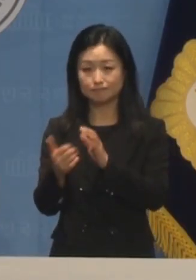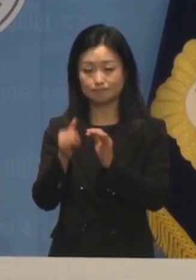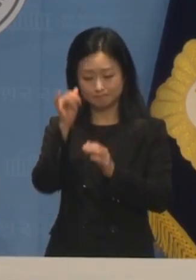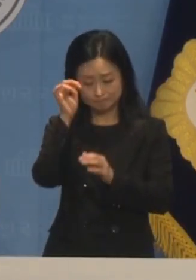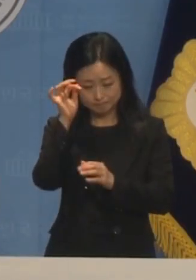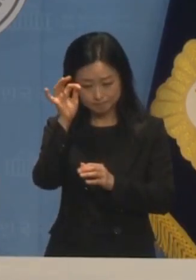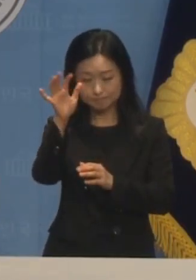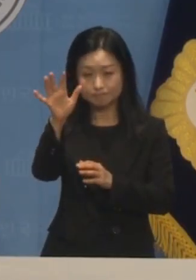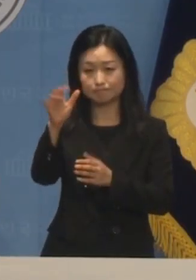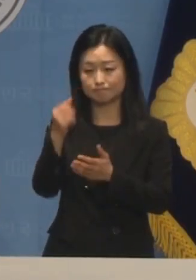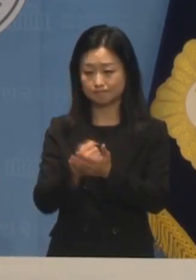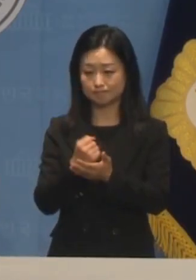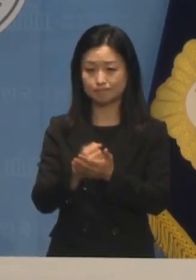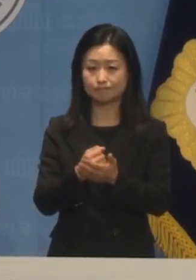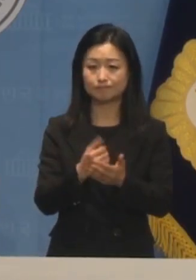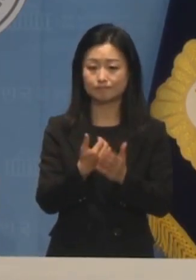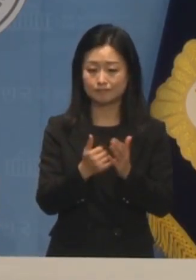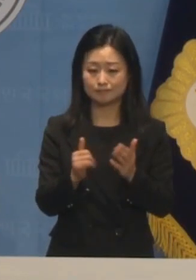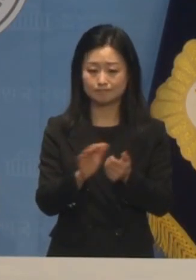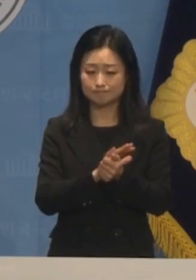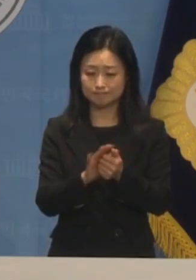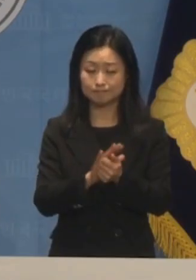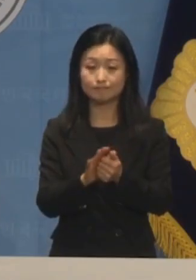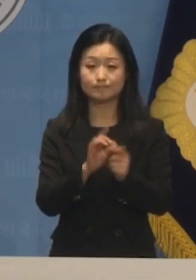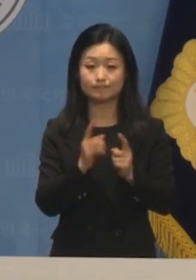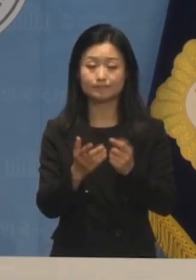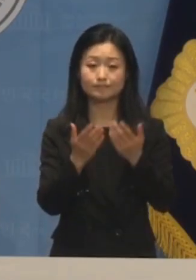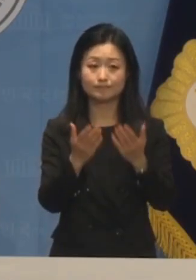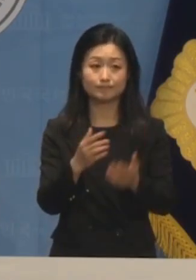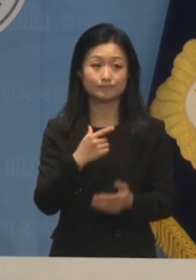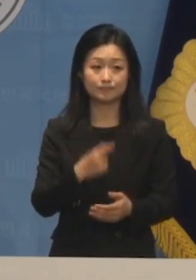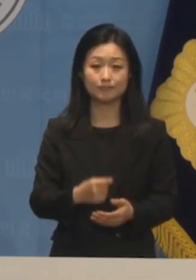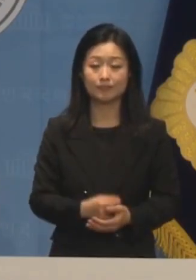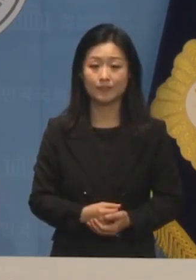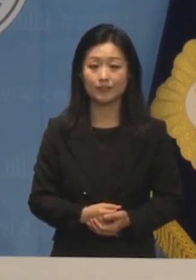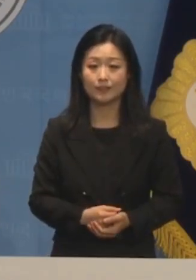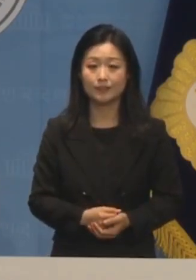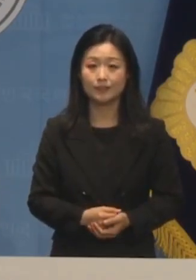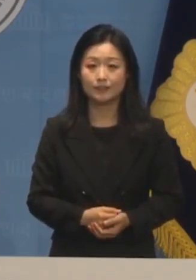또 유가족분들께 깊은 슬픔의 위로를 전합니다.